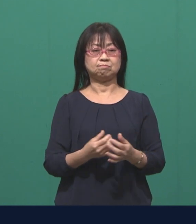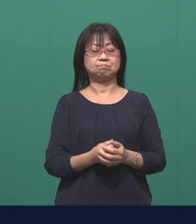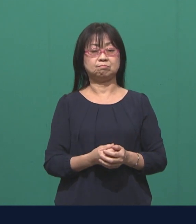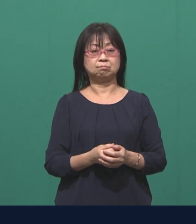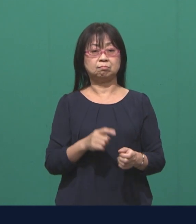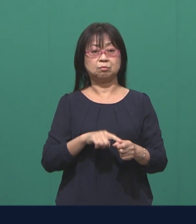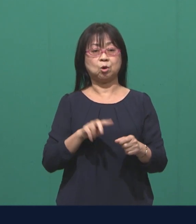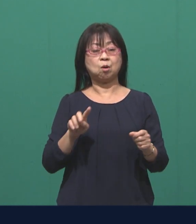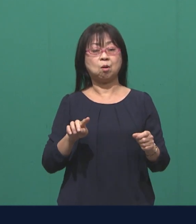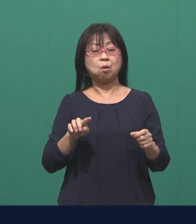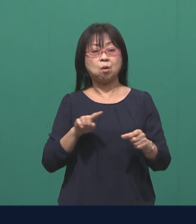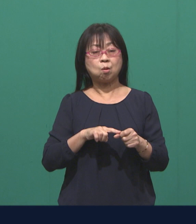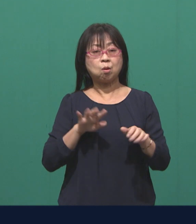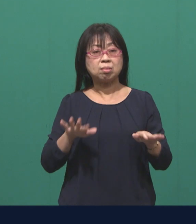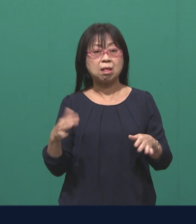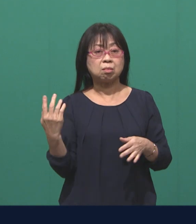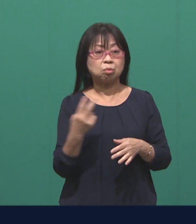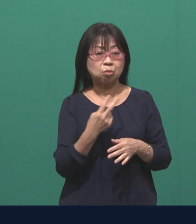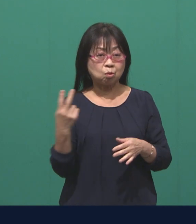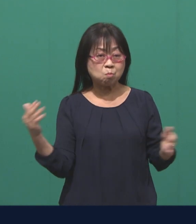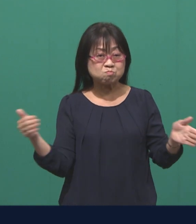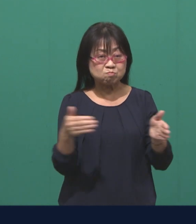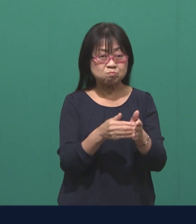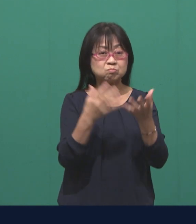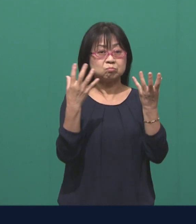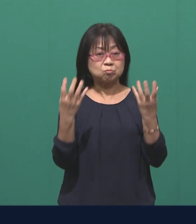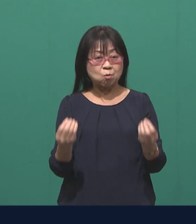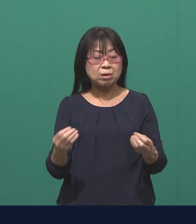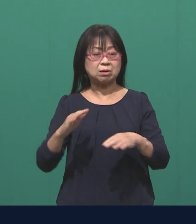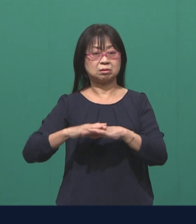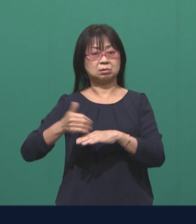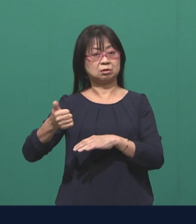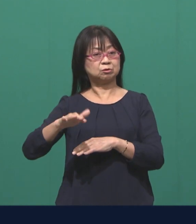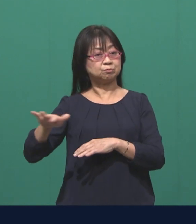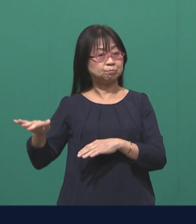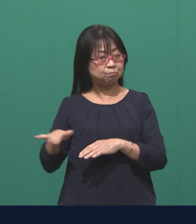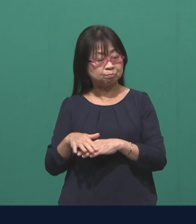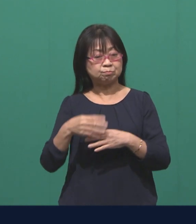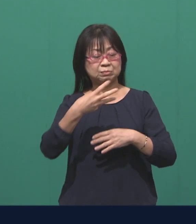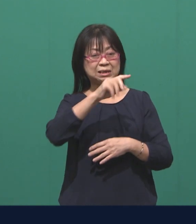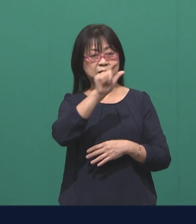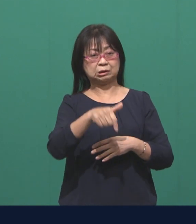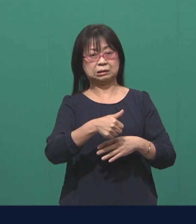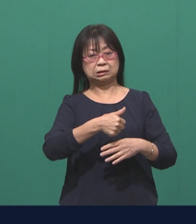今シーズンを終えた選手らが三日月知事を表敬訪問しました。